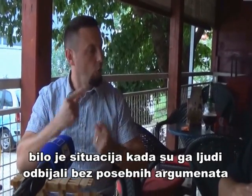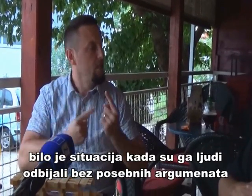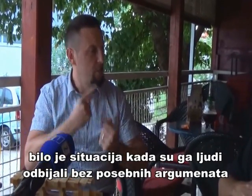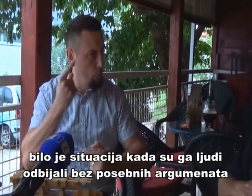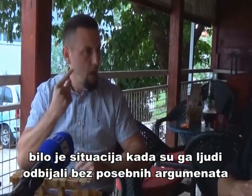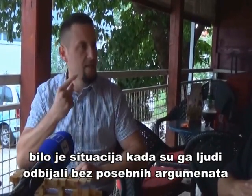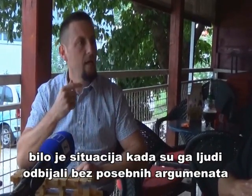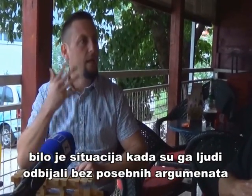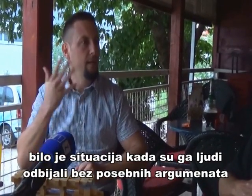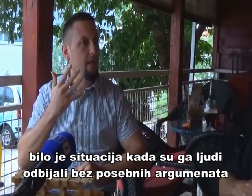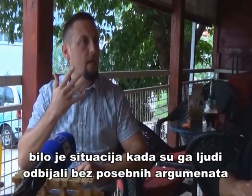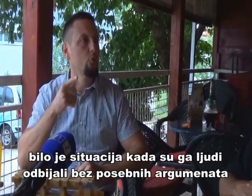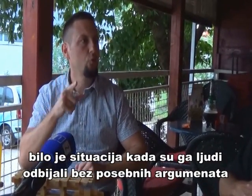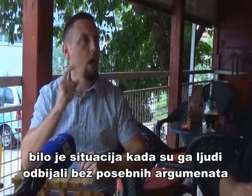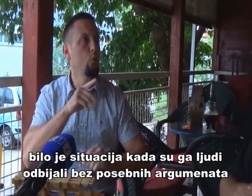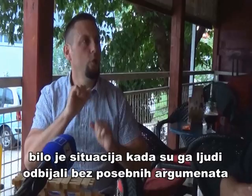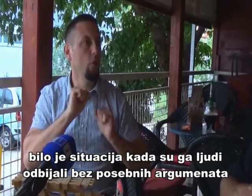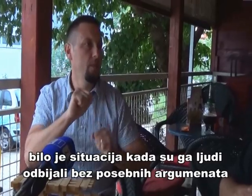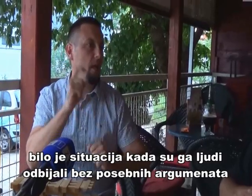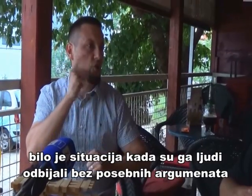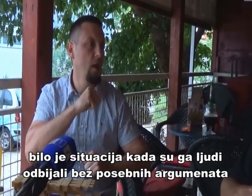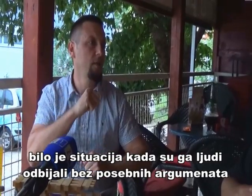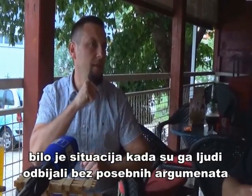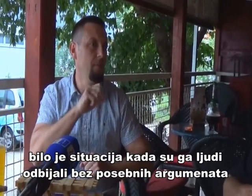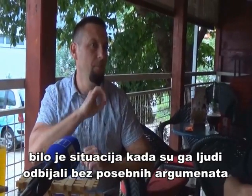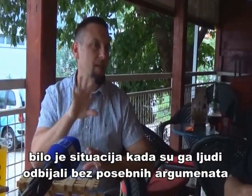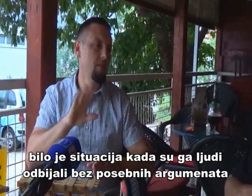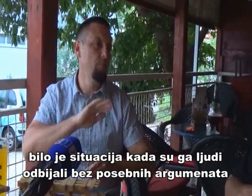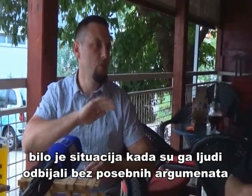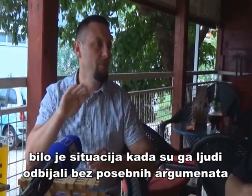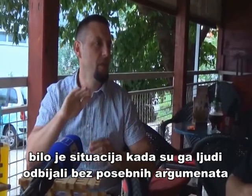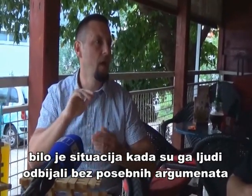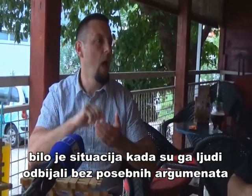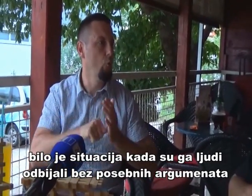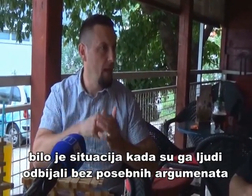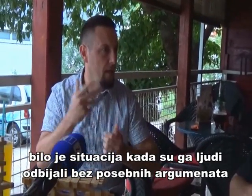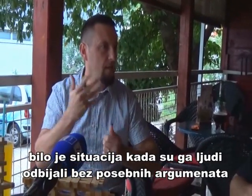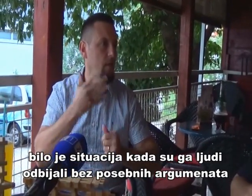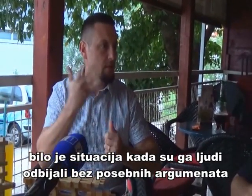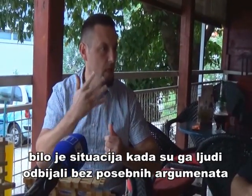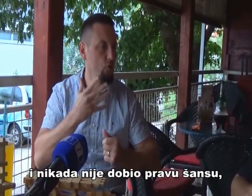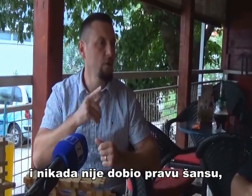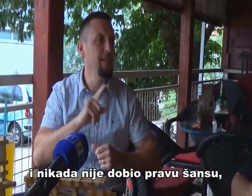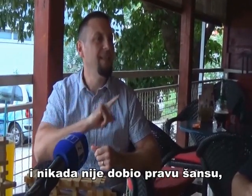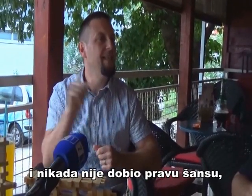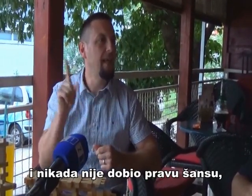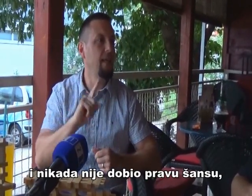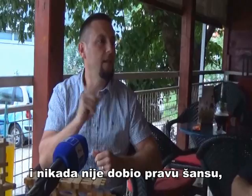je situacija gdje su ga ljudi odbijali čak i bez posebnih argumenta. Zašto? I nikada nije